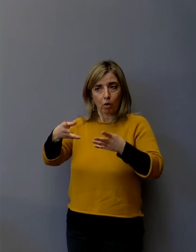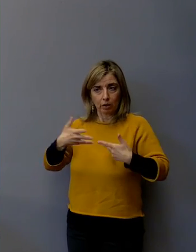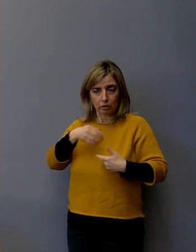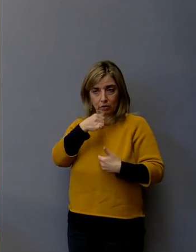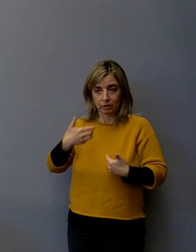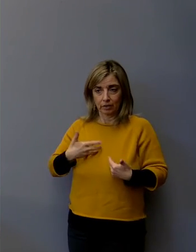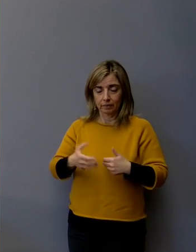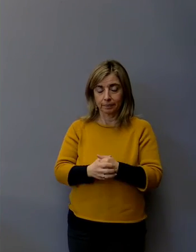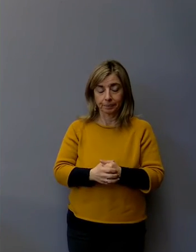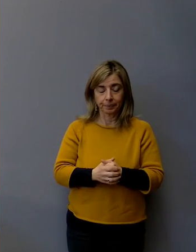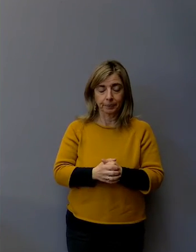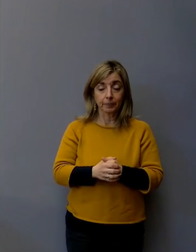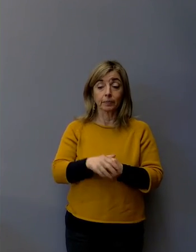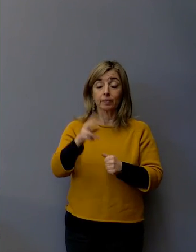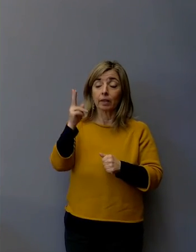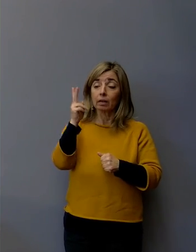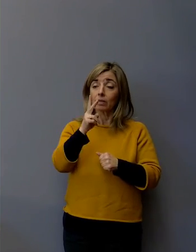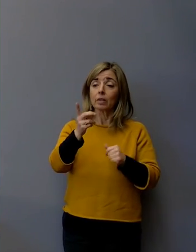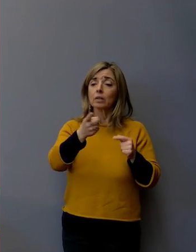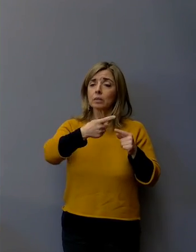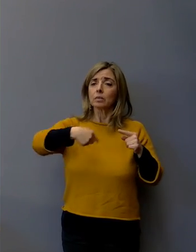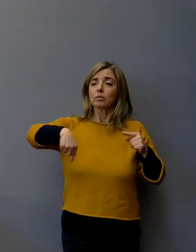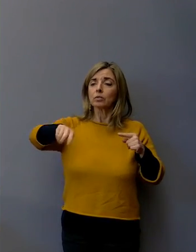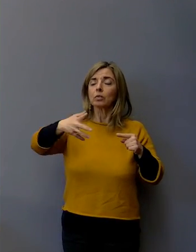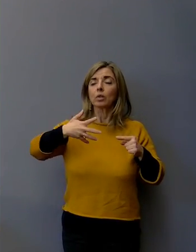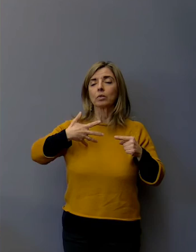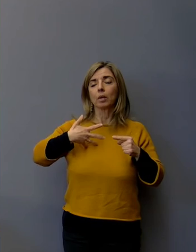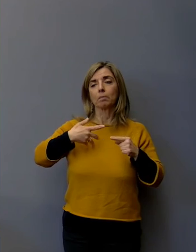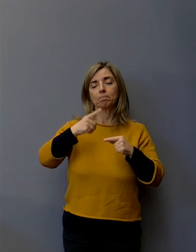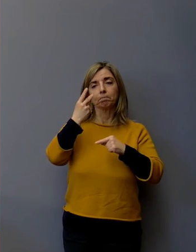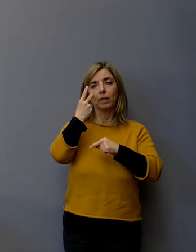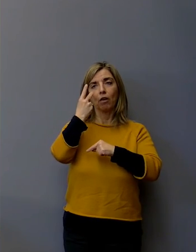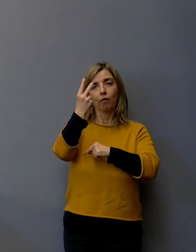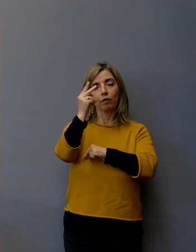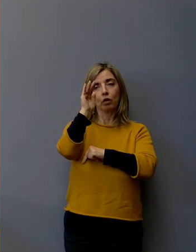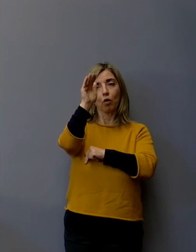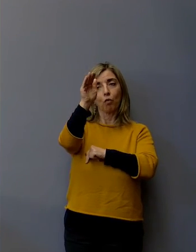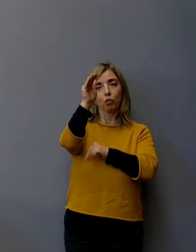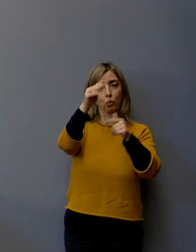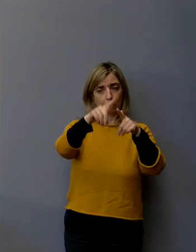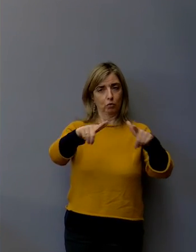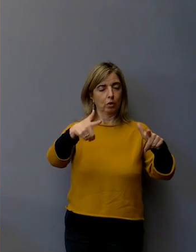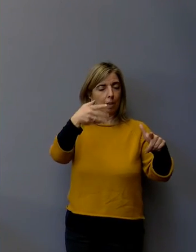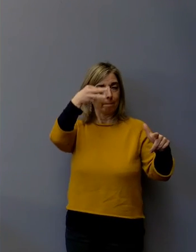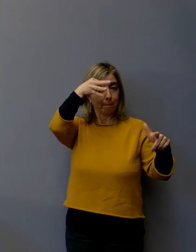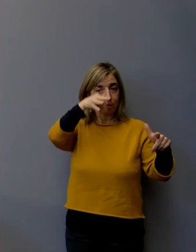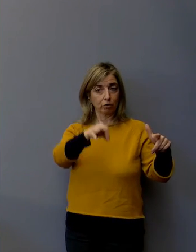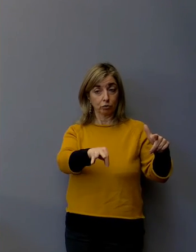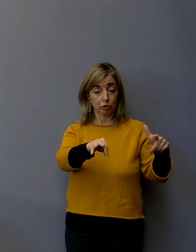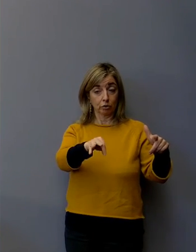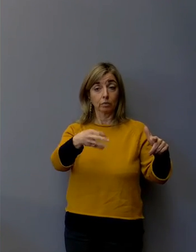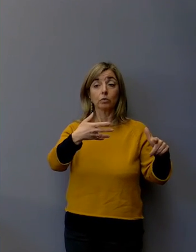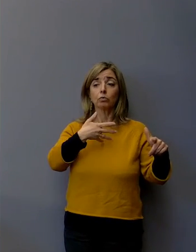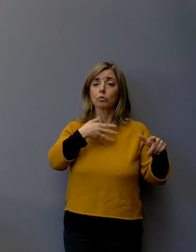che noi abbiamo una visione molto precisa quello che deve essere futuro della nostra città ci sono scelte molto